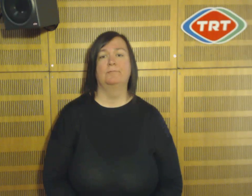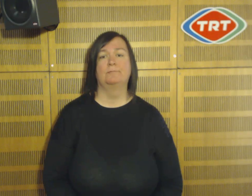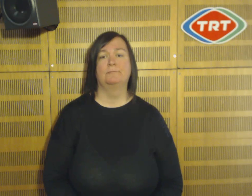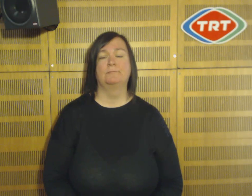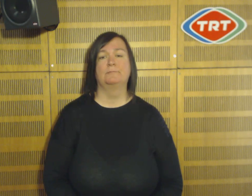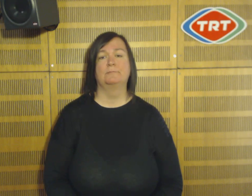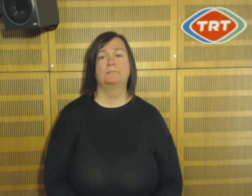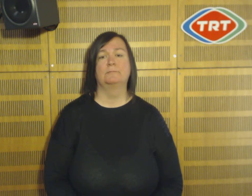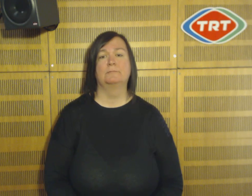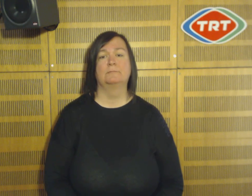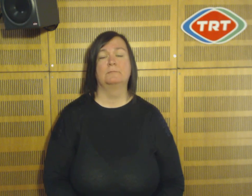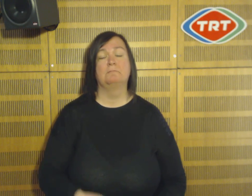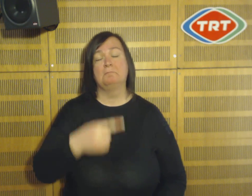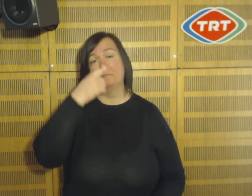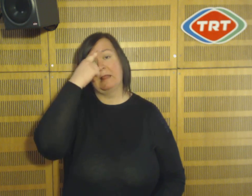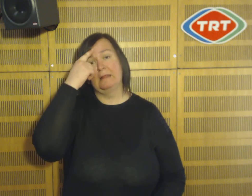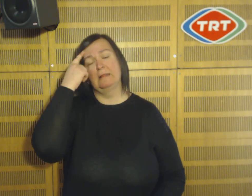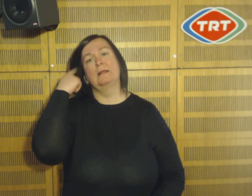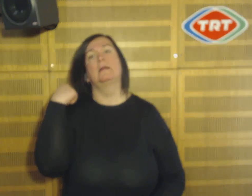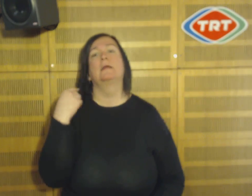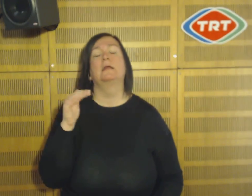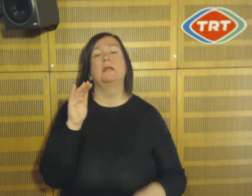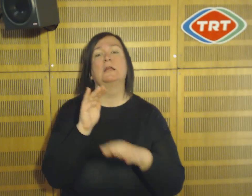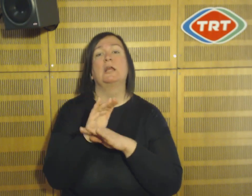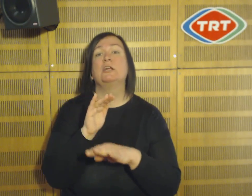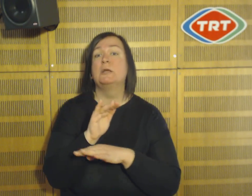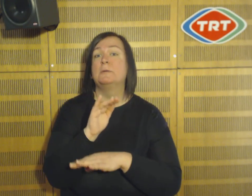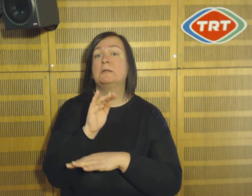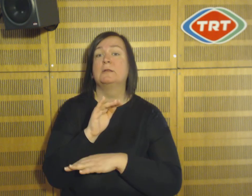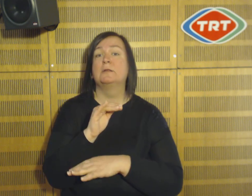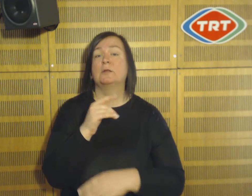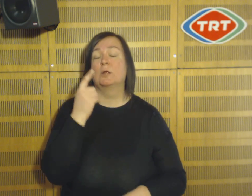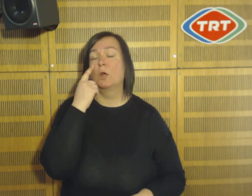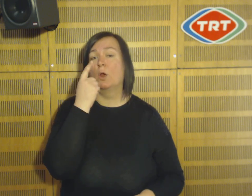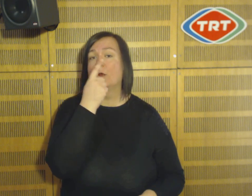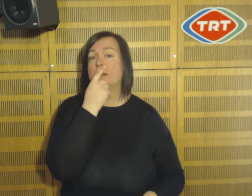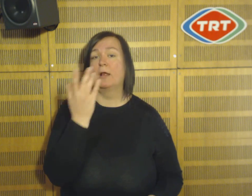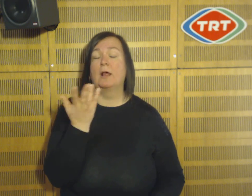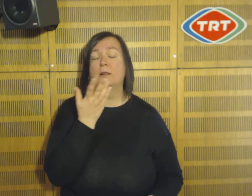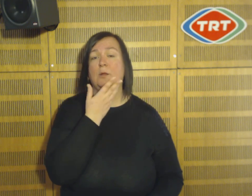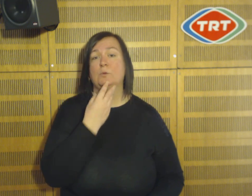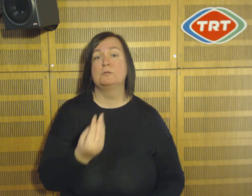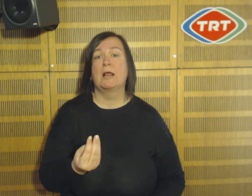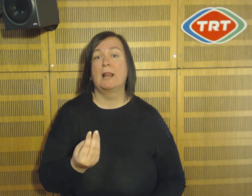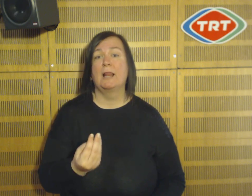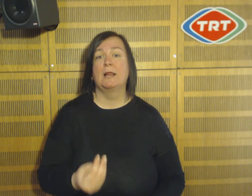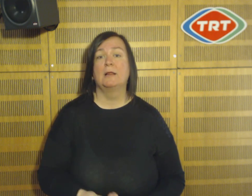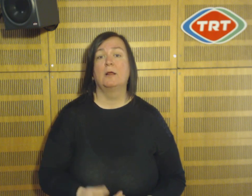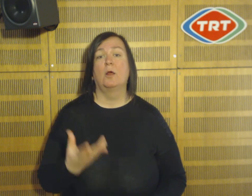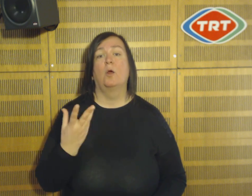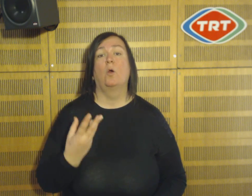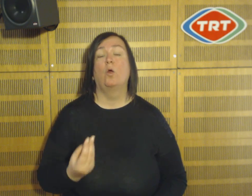gittin Belki de yaşamını gözlerin kadar güzel olmasını